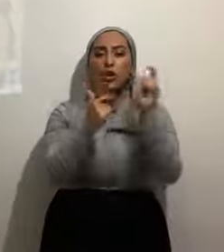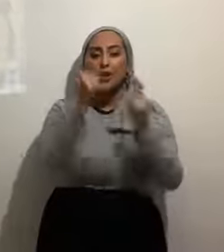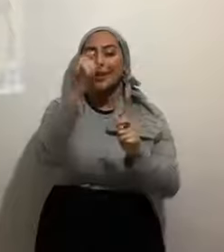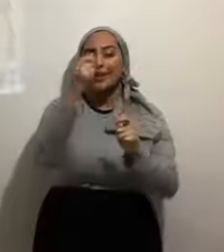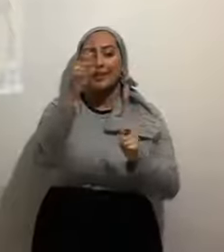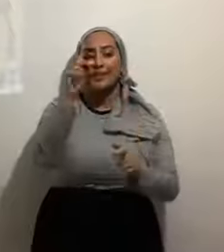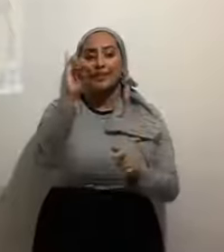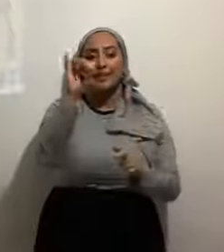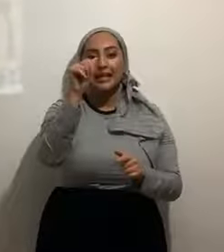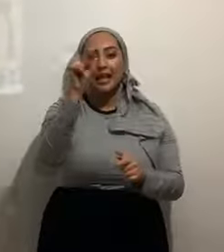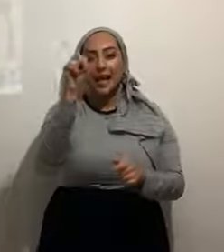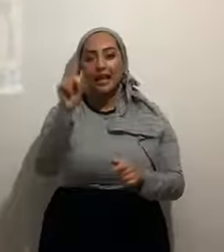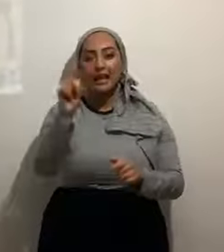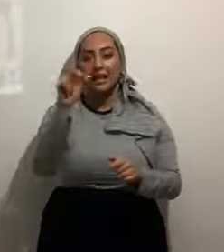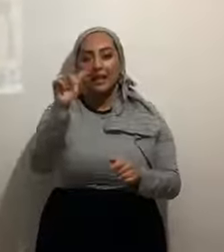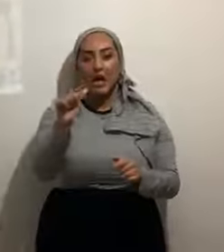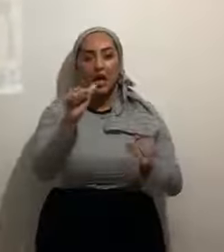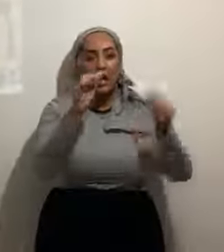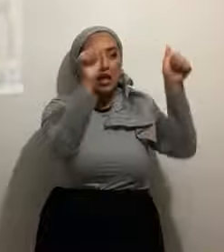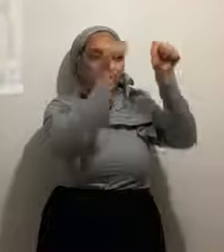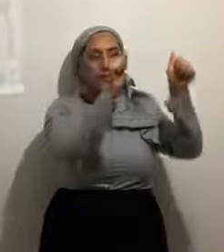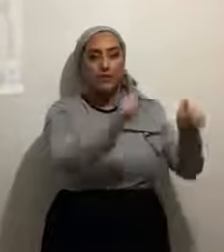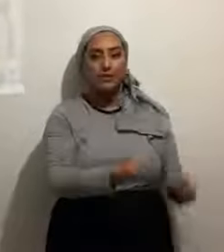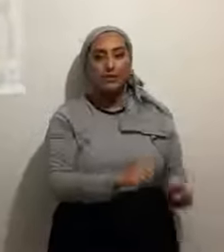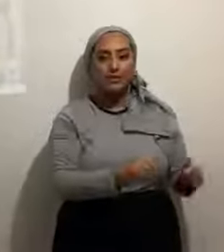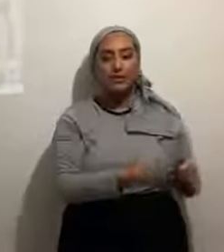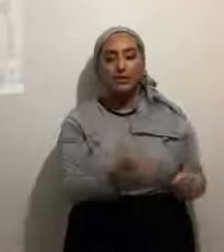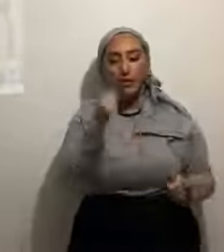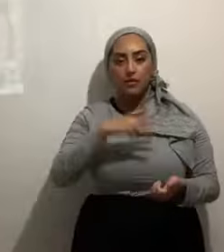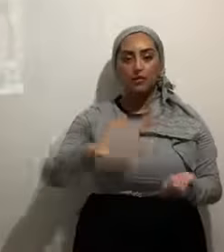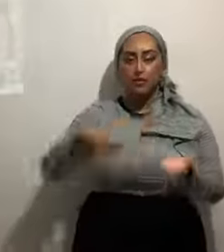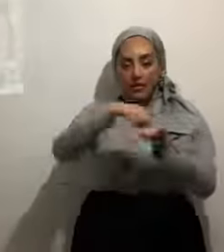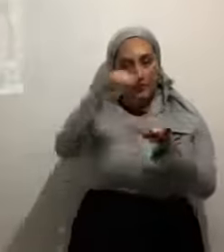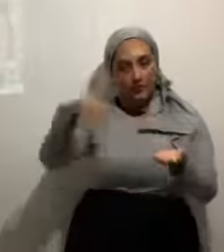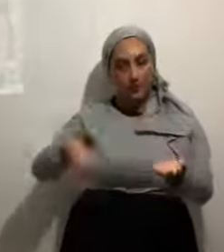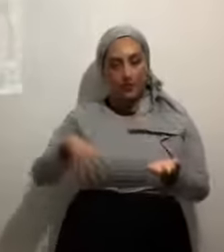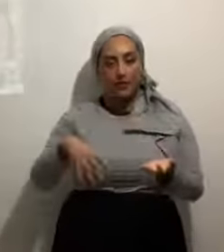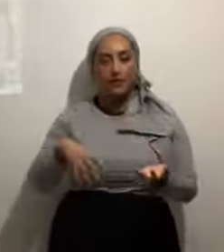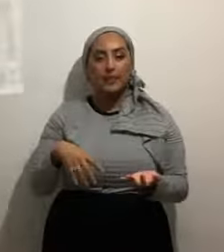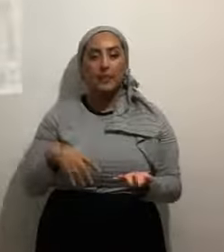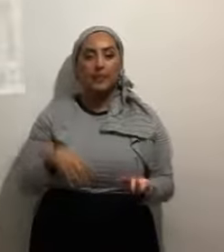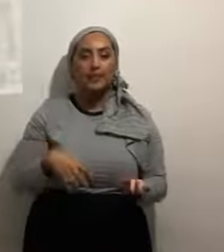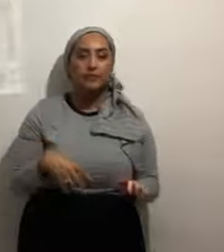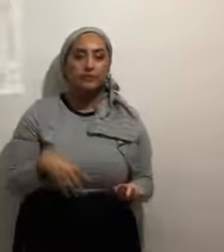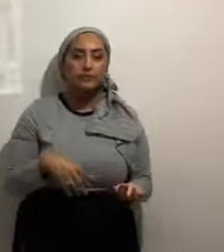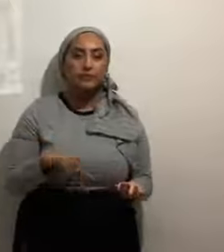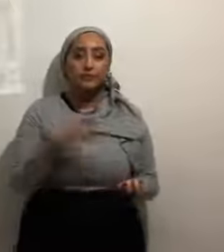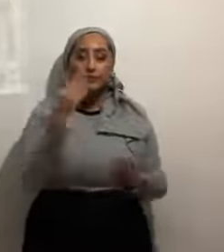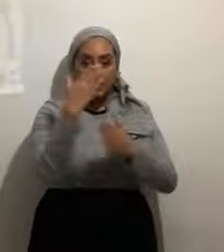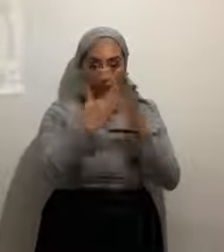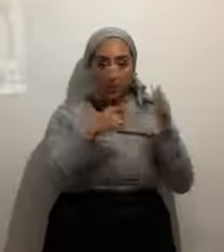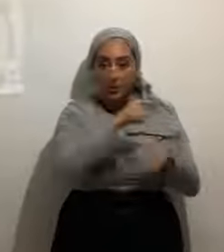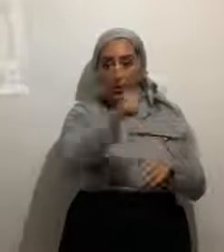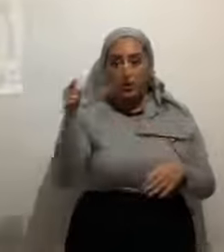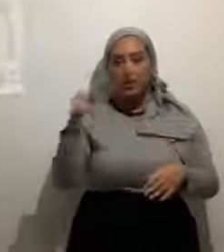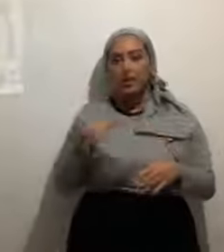Efesios. Y eso, a Mesías, reprende ese demonio. Y algunos de ustedes todavía les cuesta trabajo